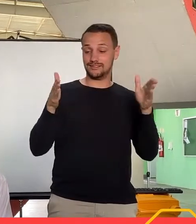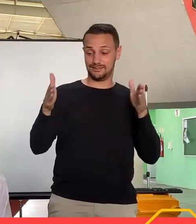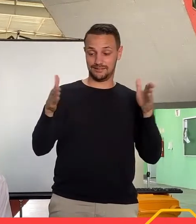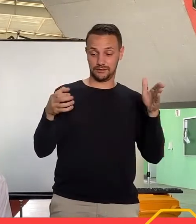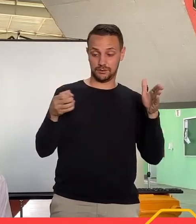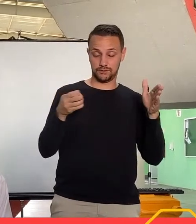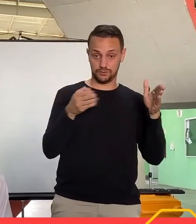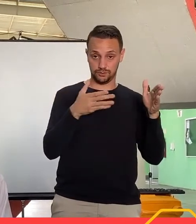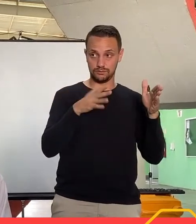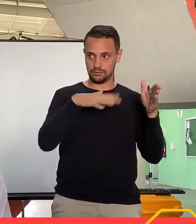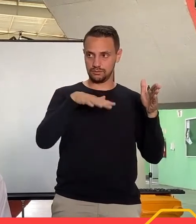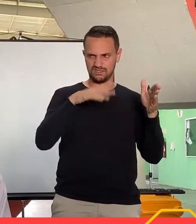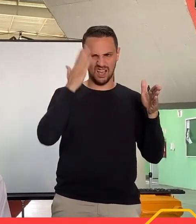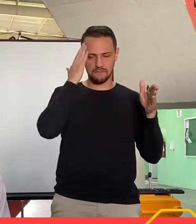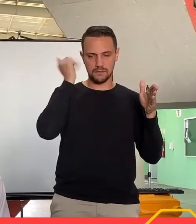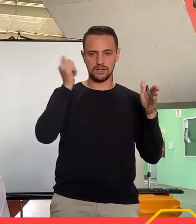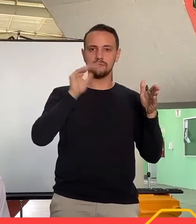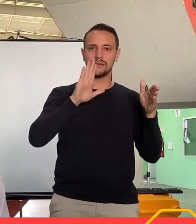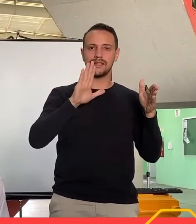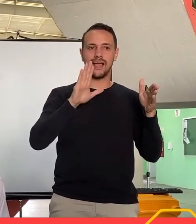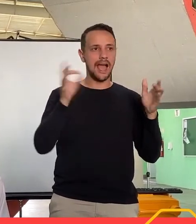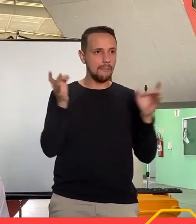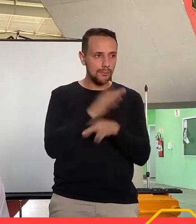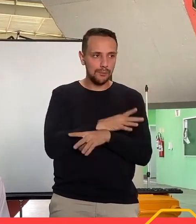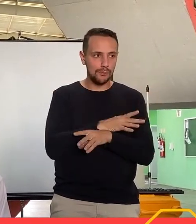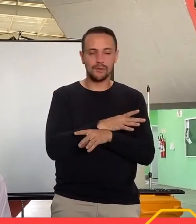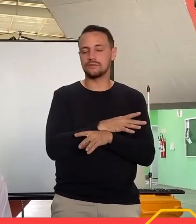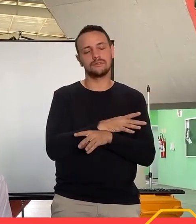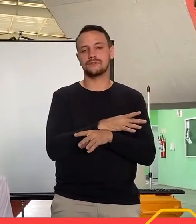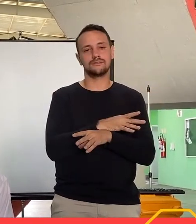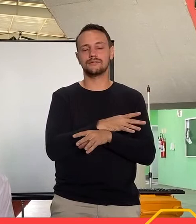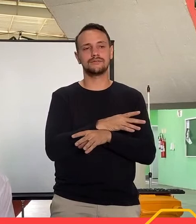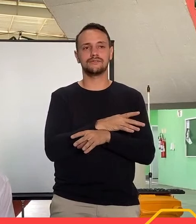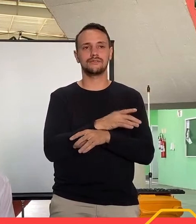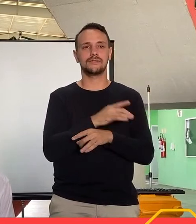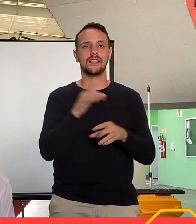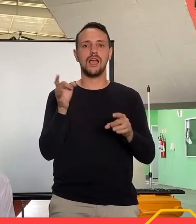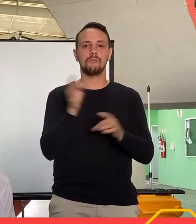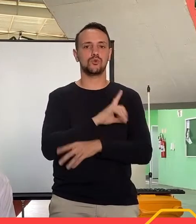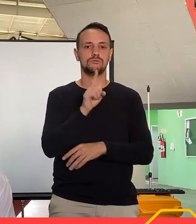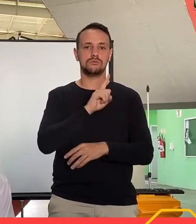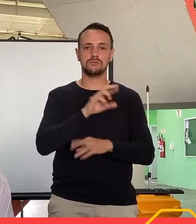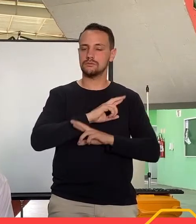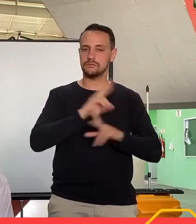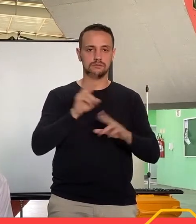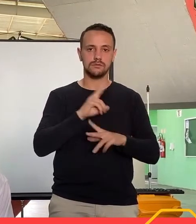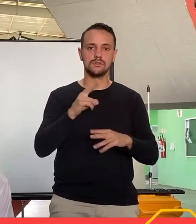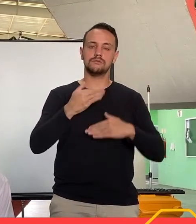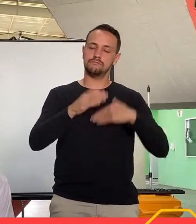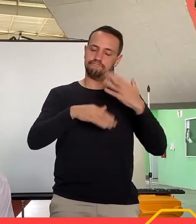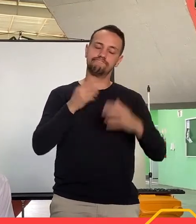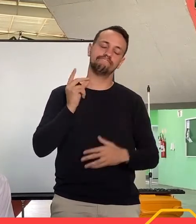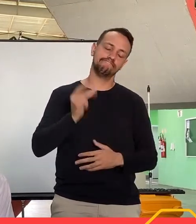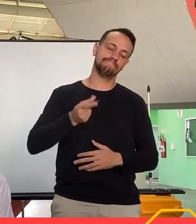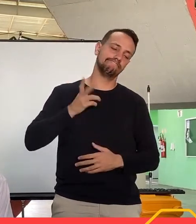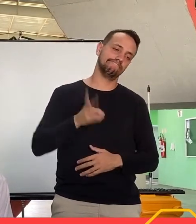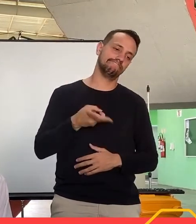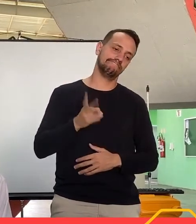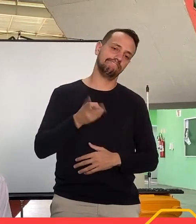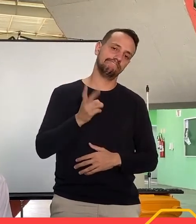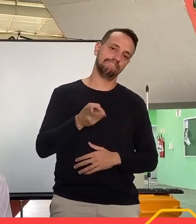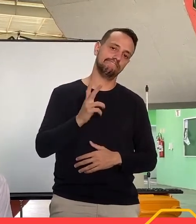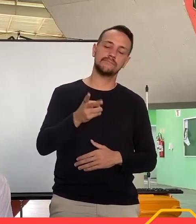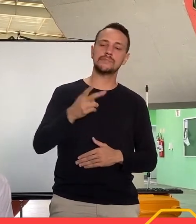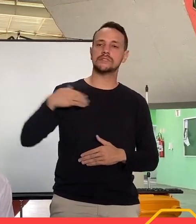contemporâneo, mas que ainda nós não escrevemos o último capítulo. Nós não escrevemos o último capítulo dessa longa